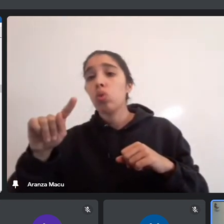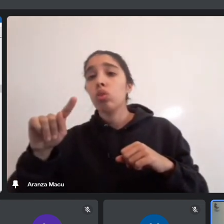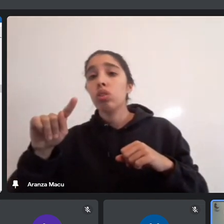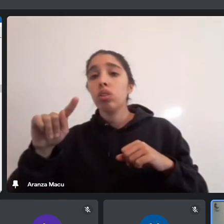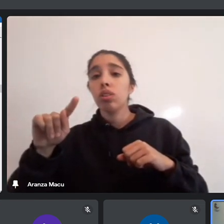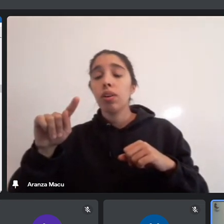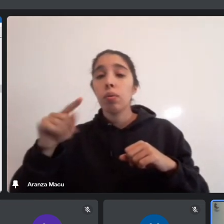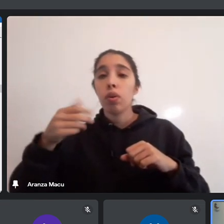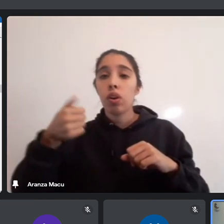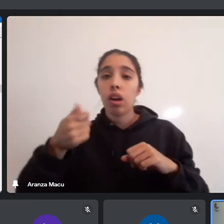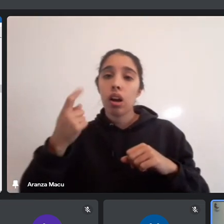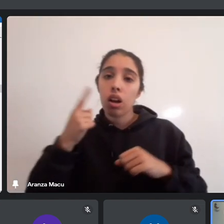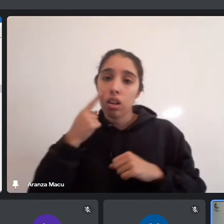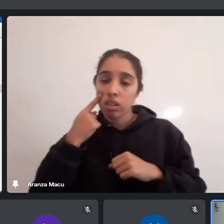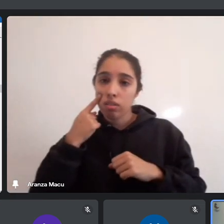Entonces, una de las versiones,